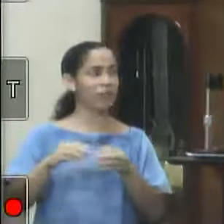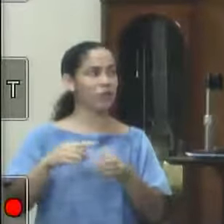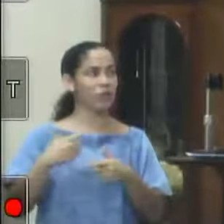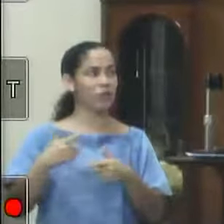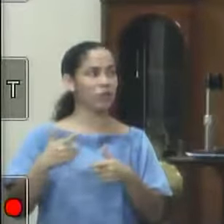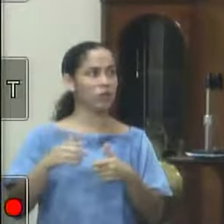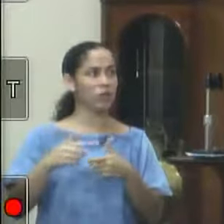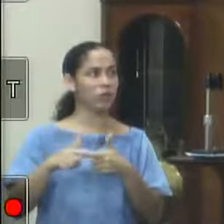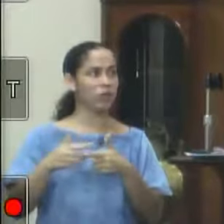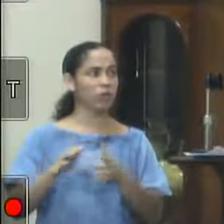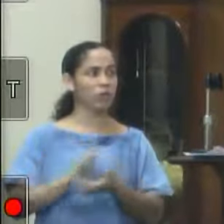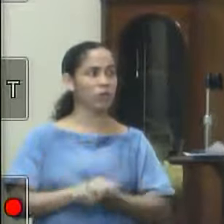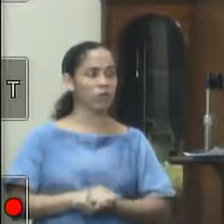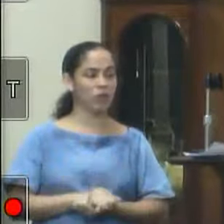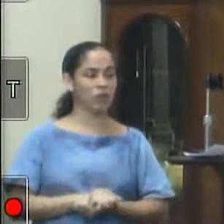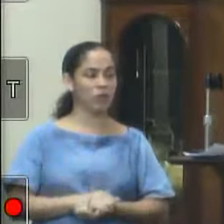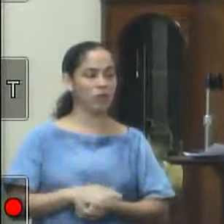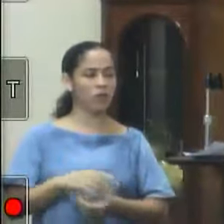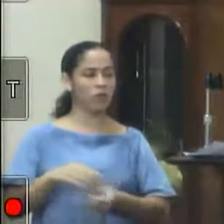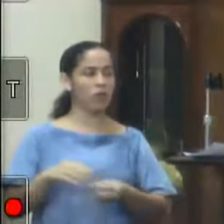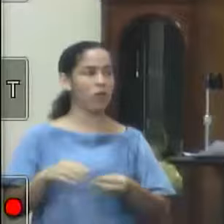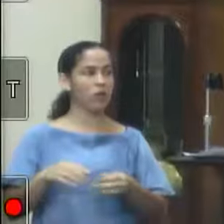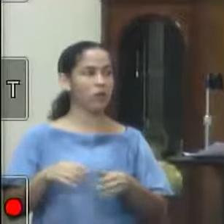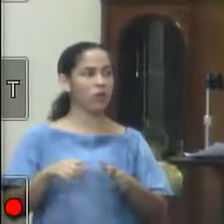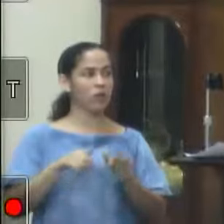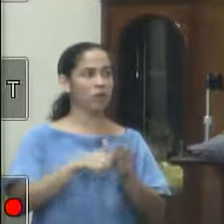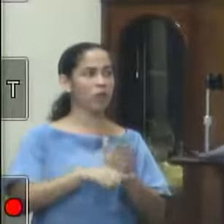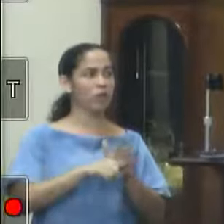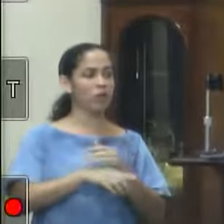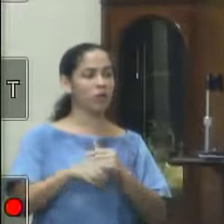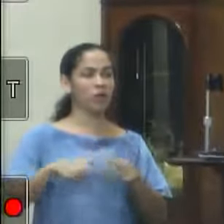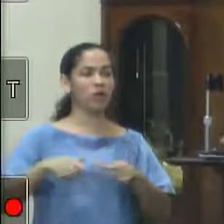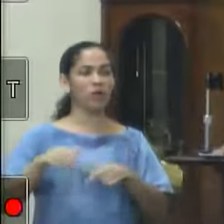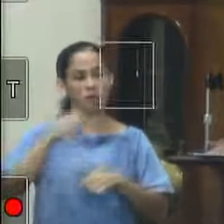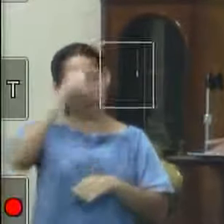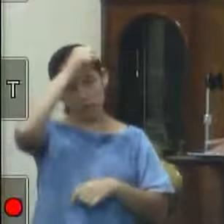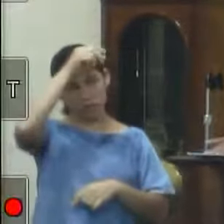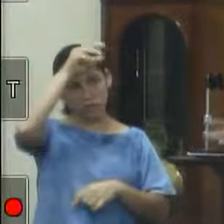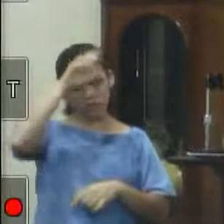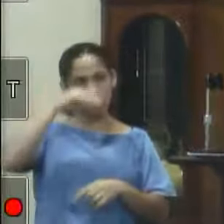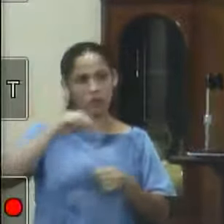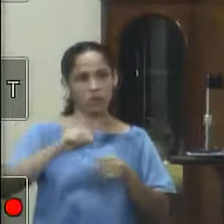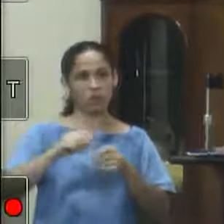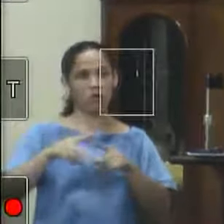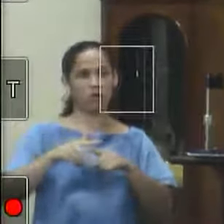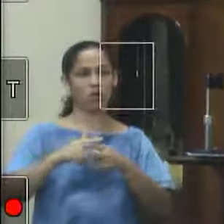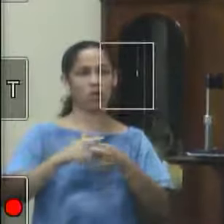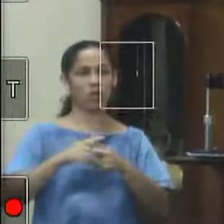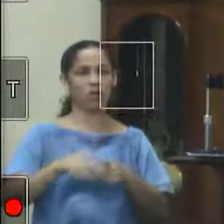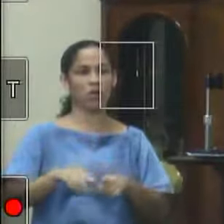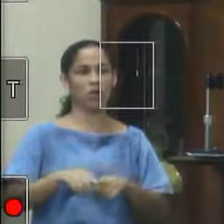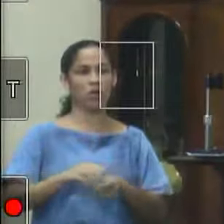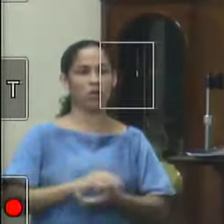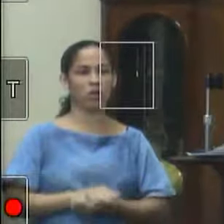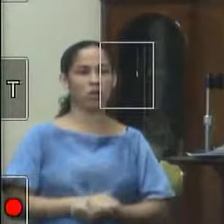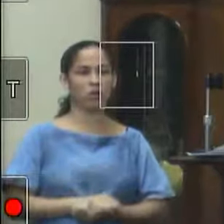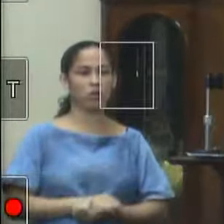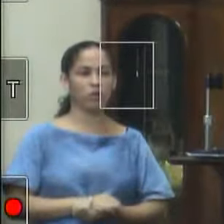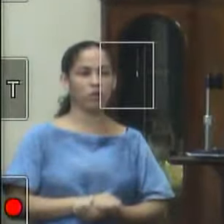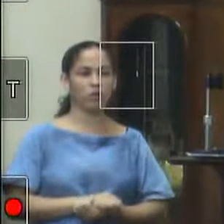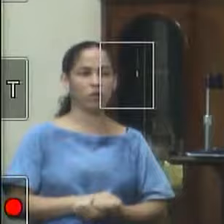problema, ia sobrar menos serviço para a prefeitura na hora que ela fosse fazer a manutenção lá. Então,